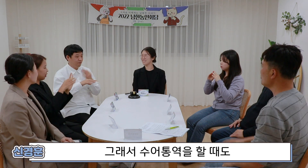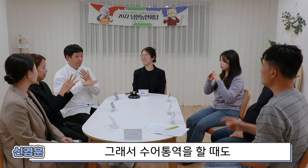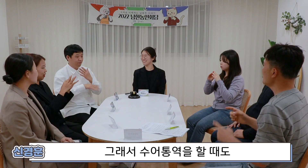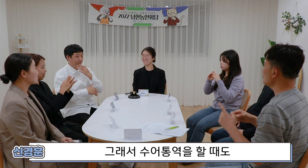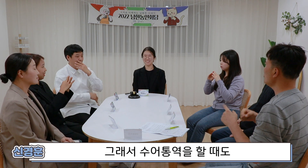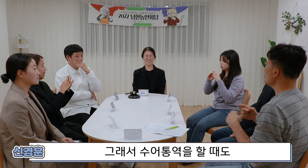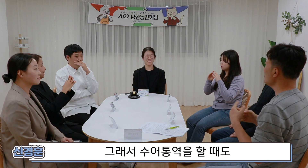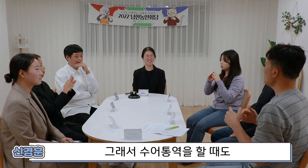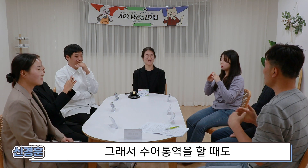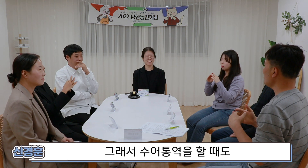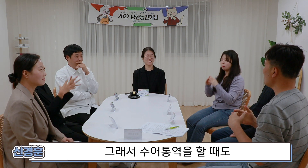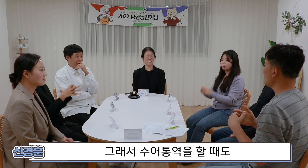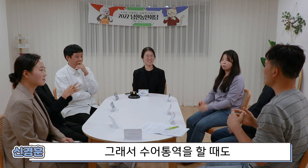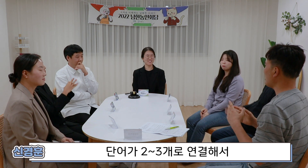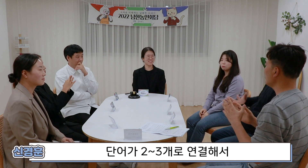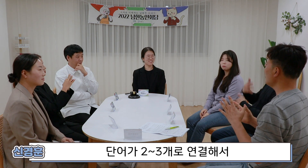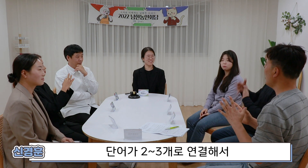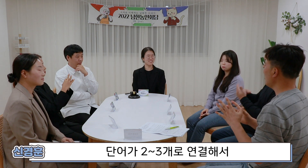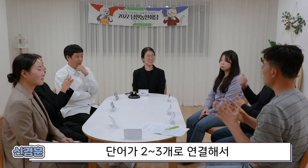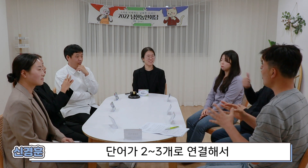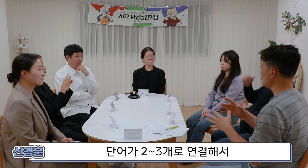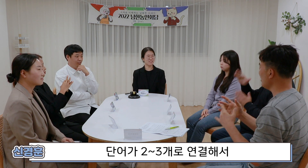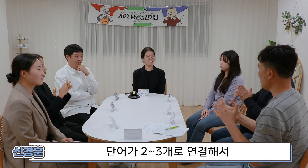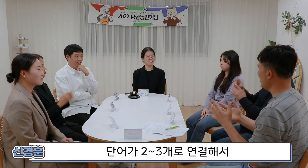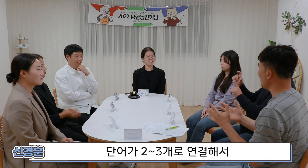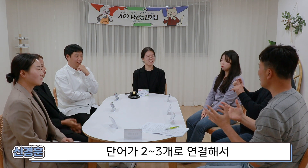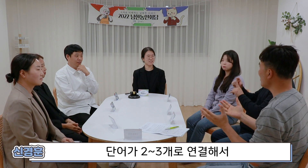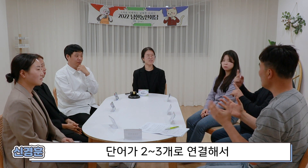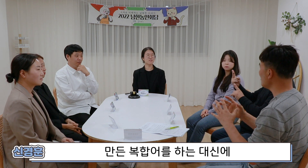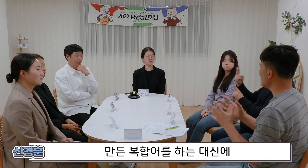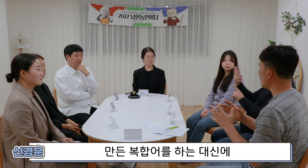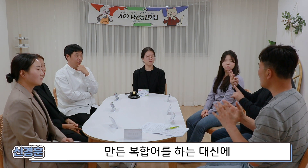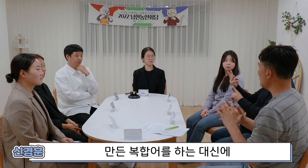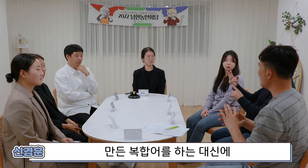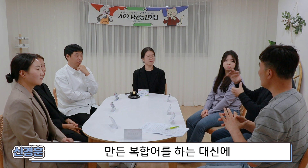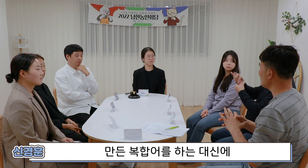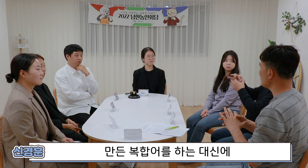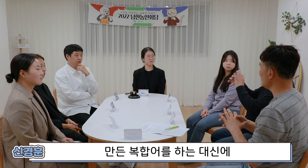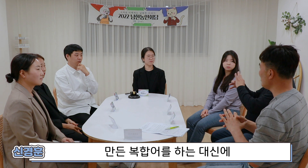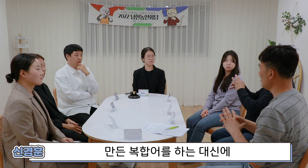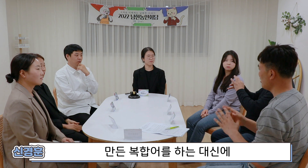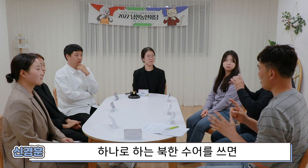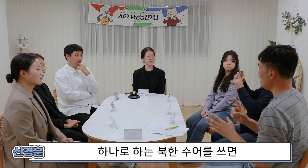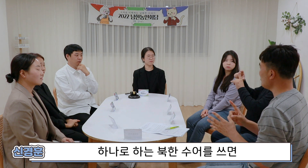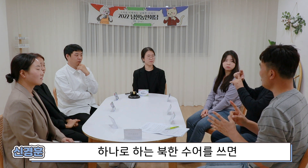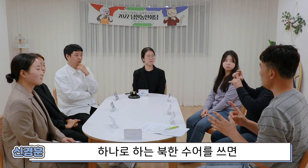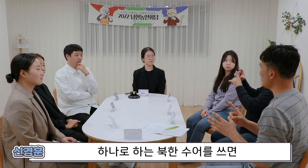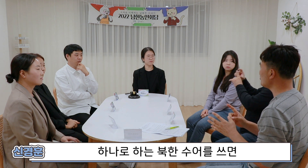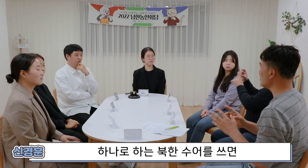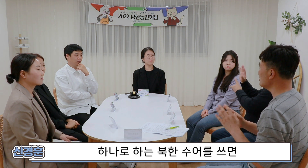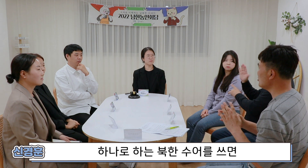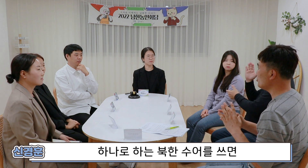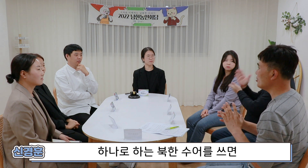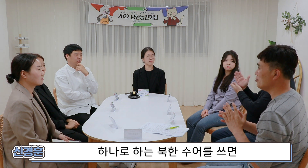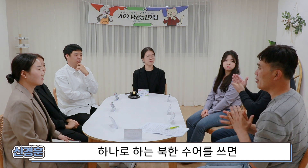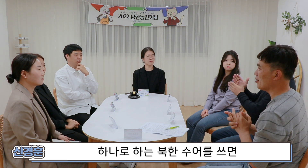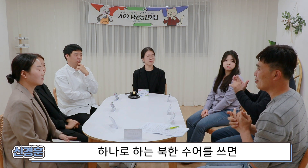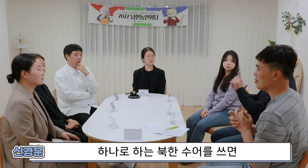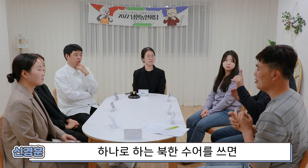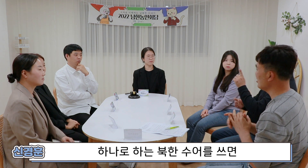그래서 수어 통역을 할 때도 단어가 두세 개 연결해서만 복합어가 대신에 하나만짜리 북한 수어를 쓰면